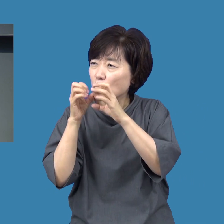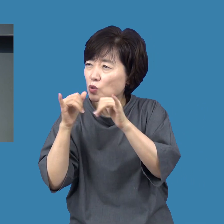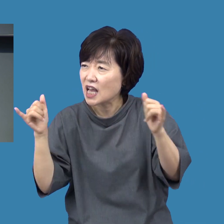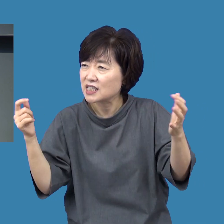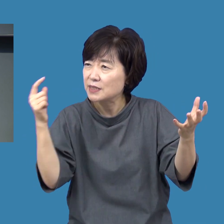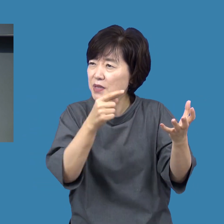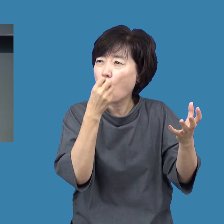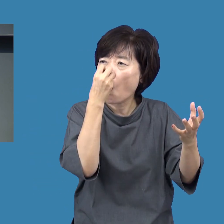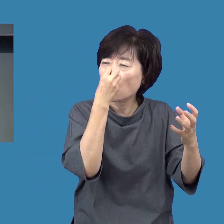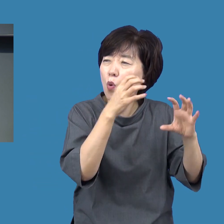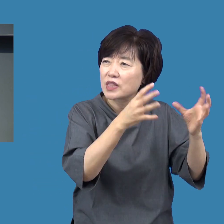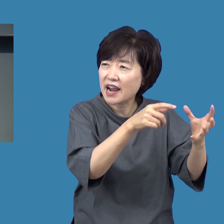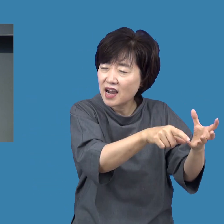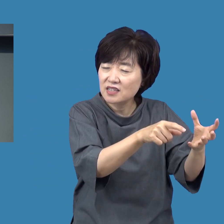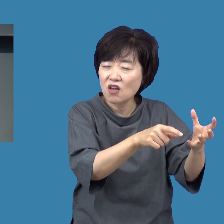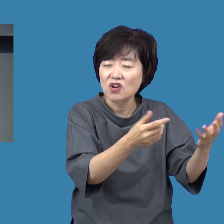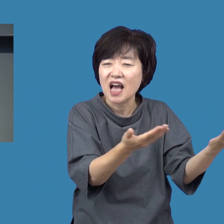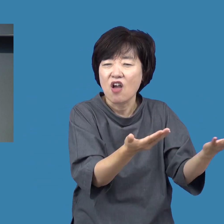잊어버렸네.